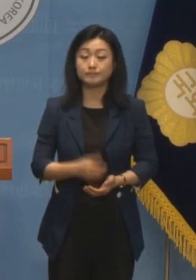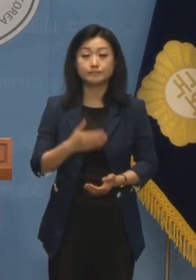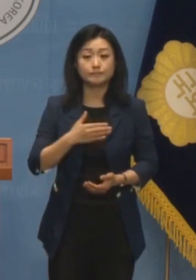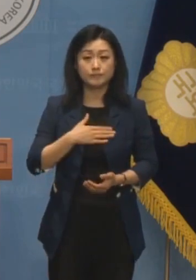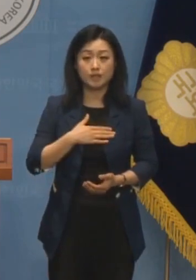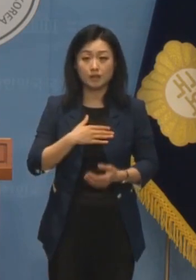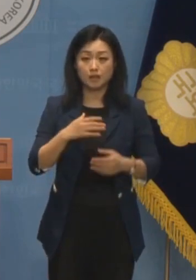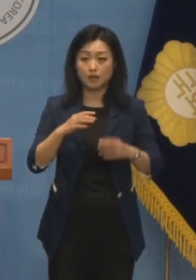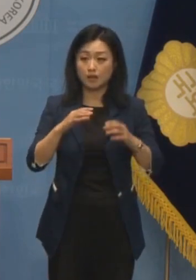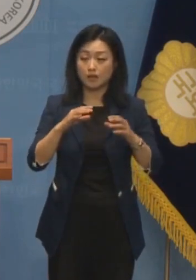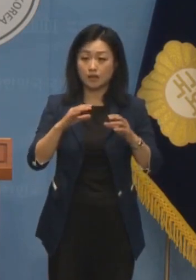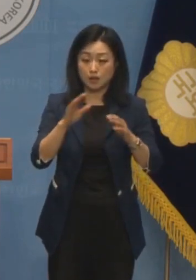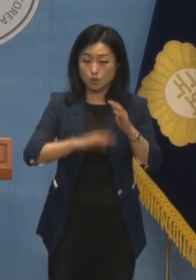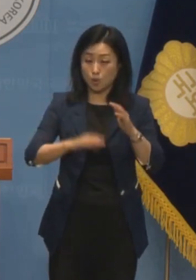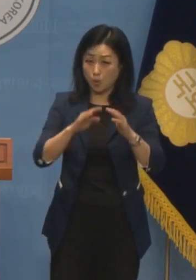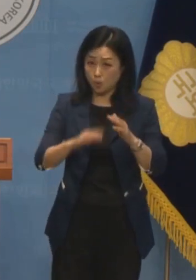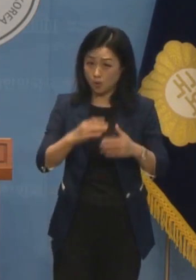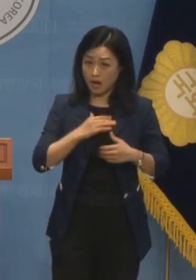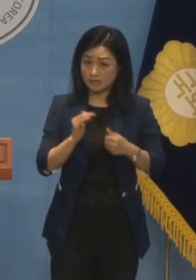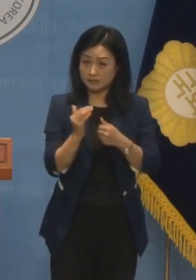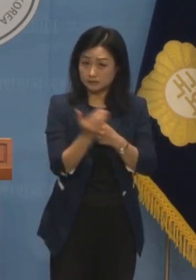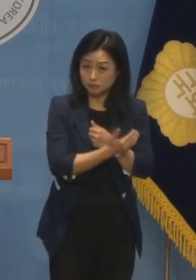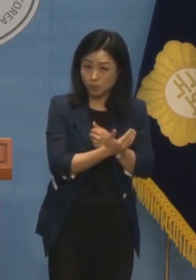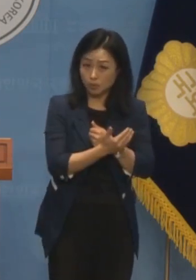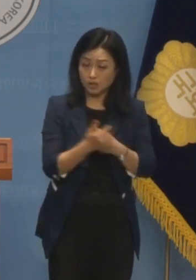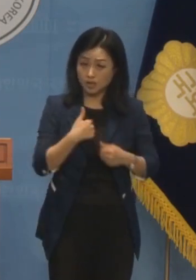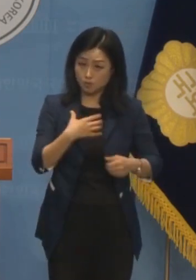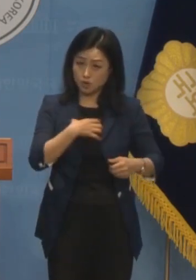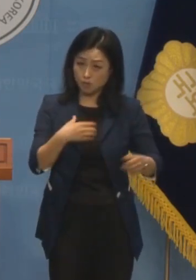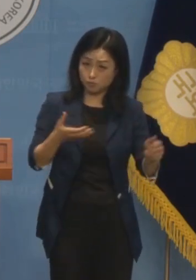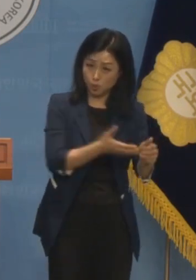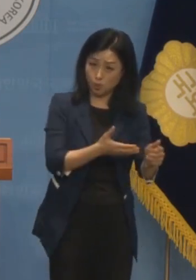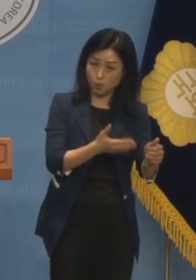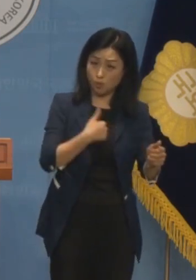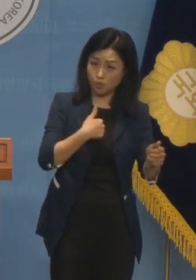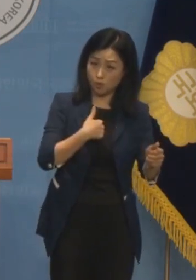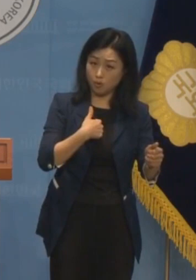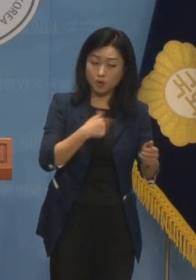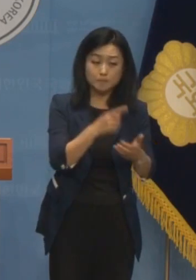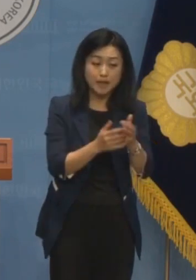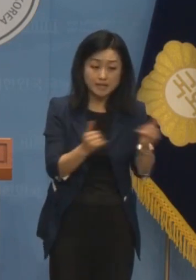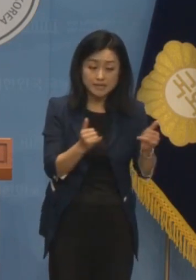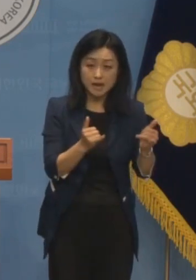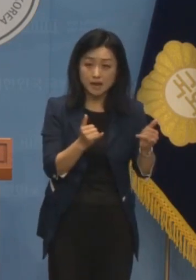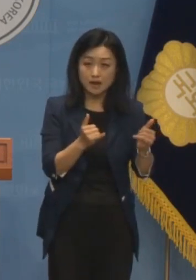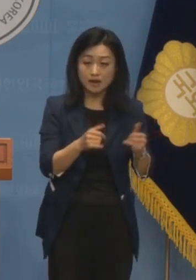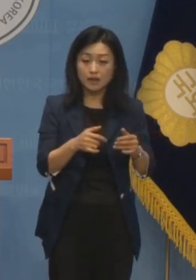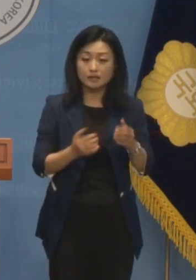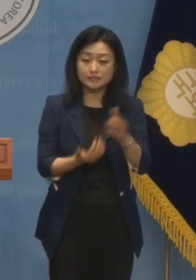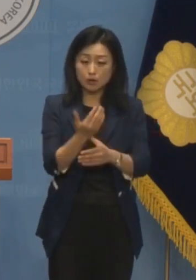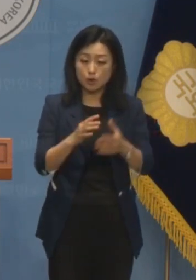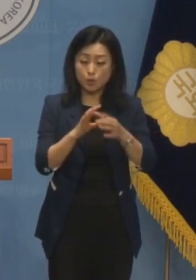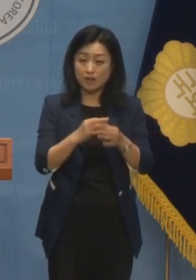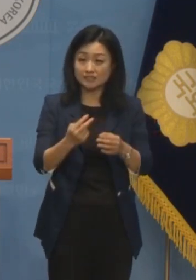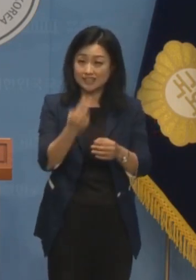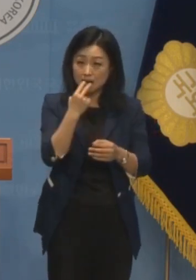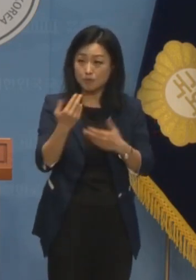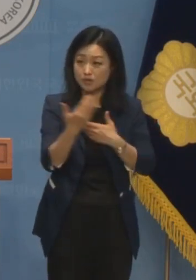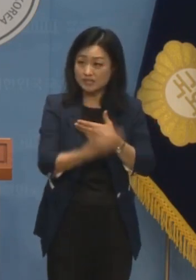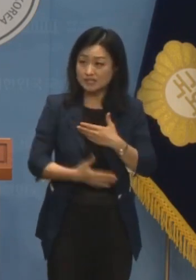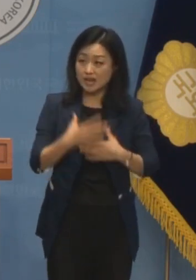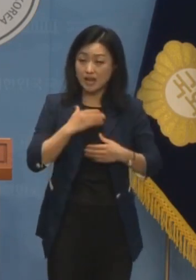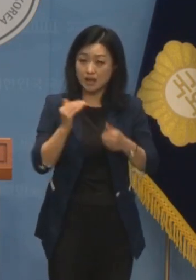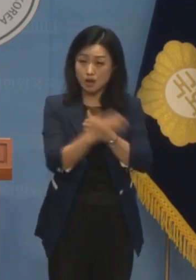제가 국가 및 공공의 안전보장을 위태롭게 했습니까? 피해자 또는 그 밖의 사건 관계인의 생명이나